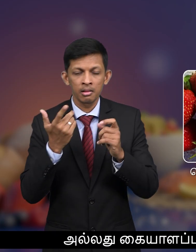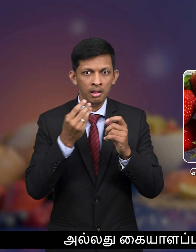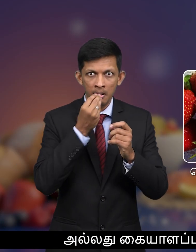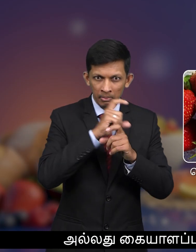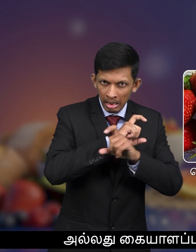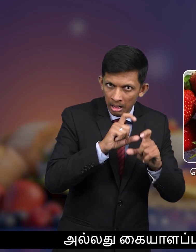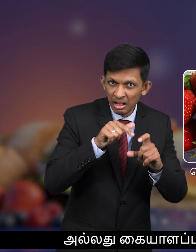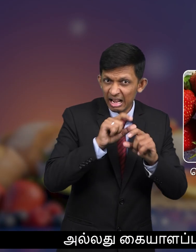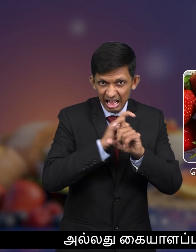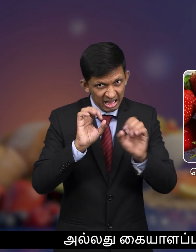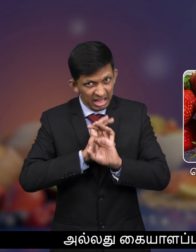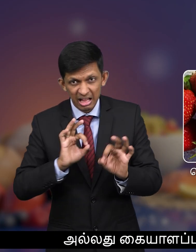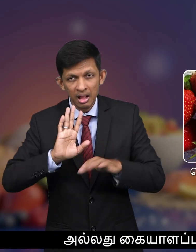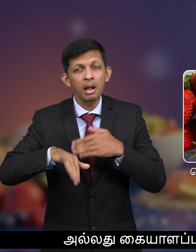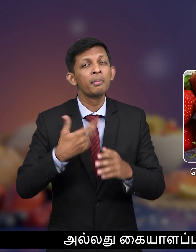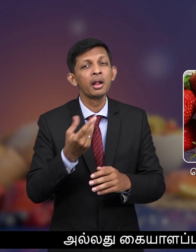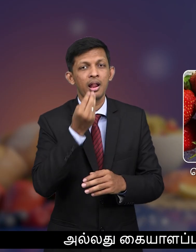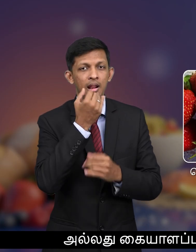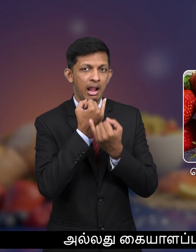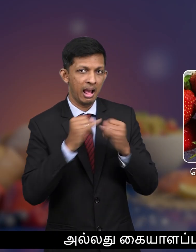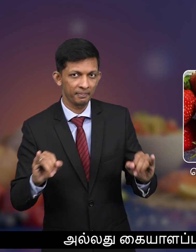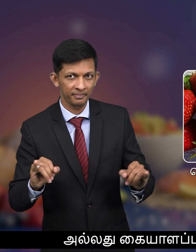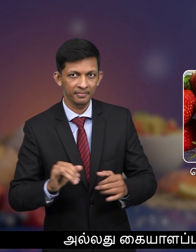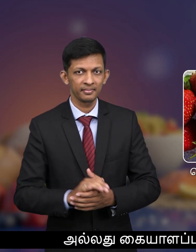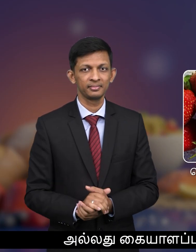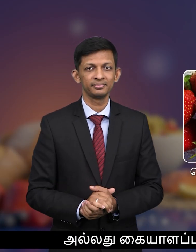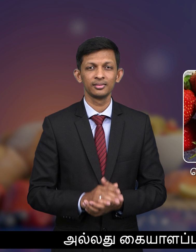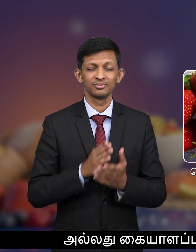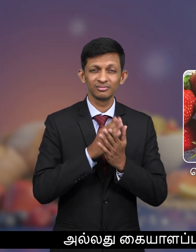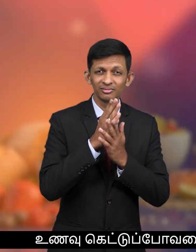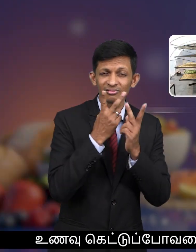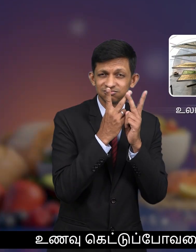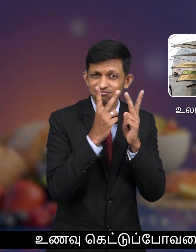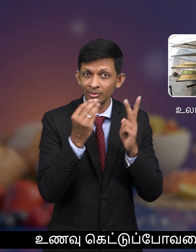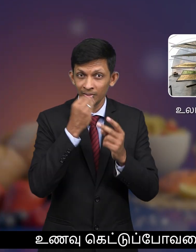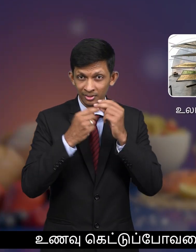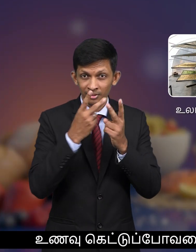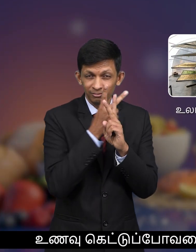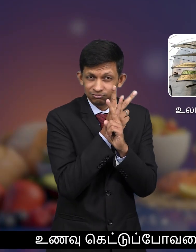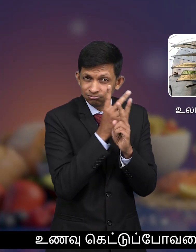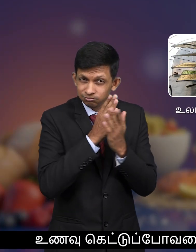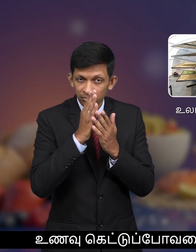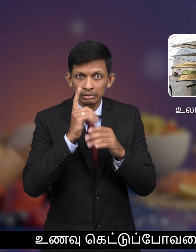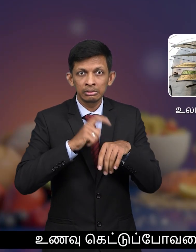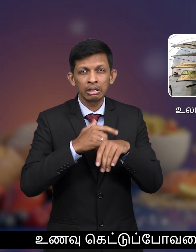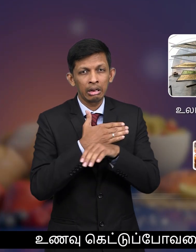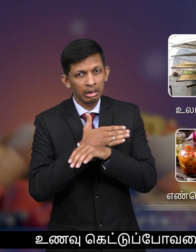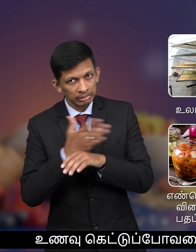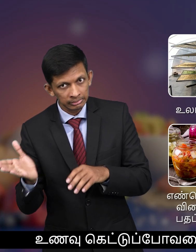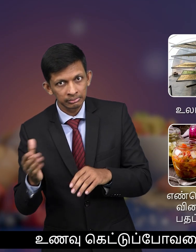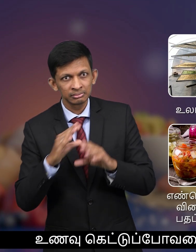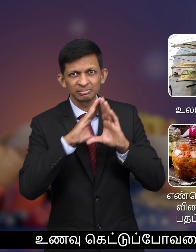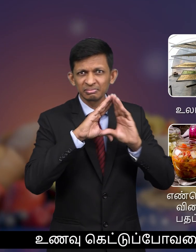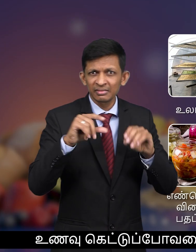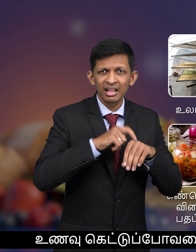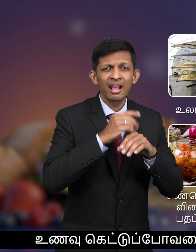பாதுகாக்கப்படாவிட்டால் அல்லது கையாளப்படாவிட்டால் அது கெட்டுவிடும். உணவு கெட்டு போவதை தடுக்க,